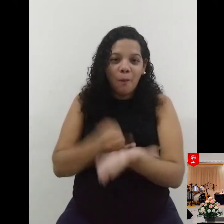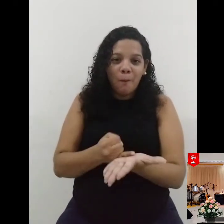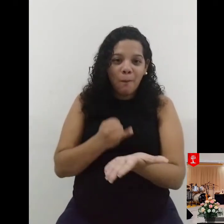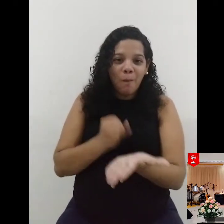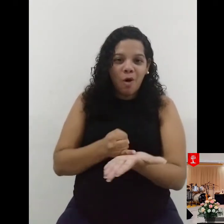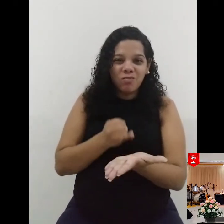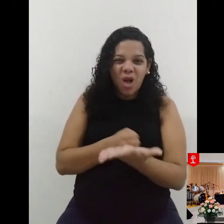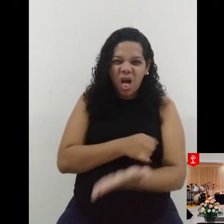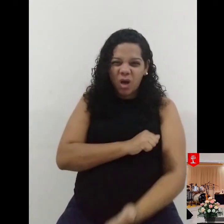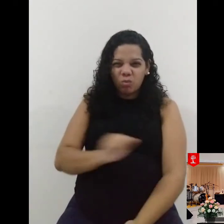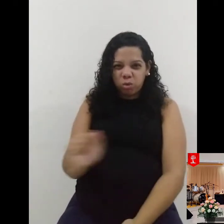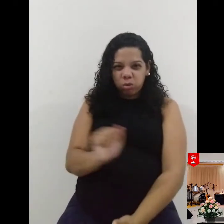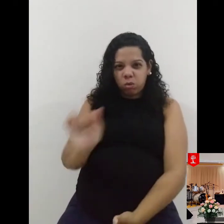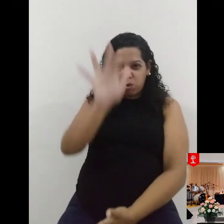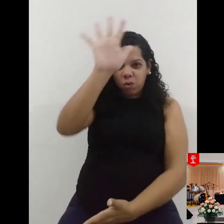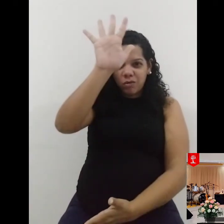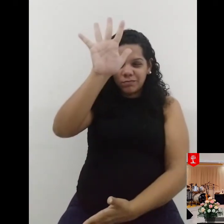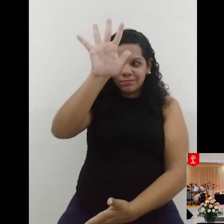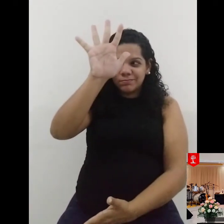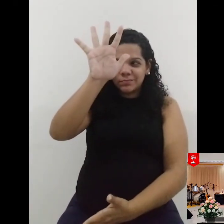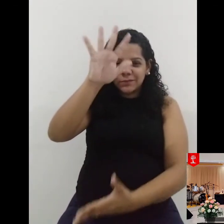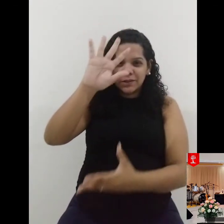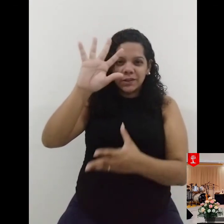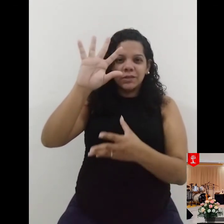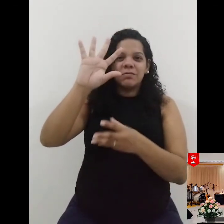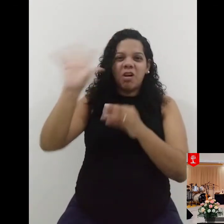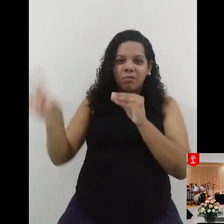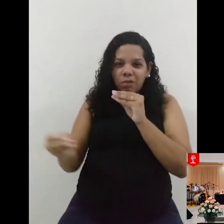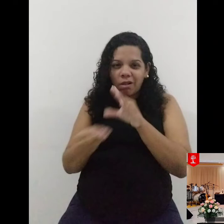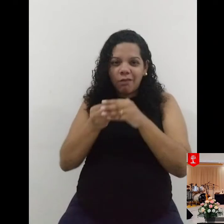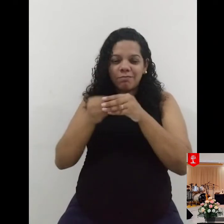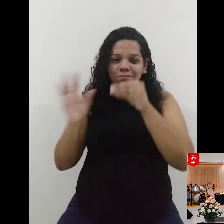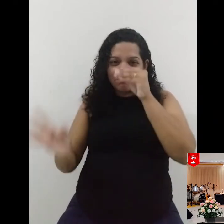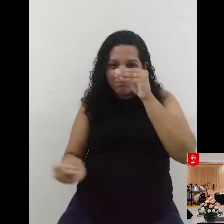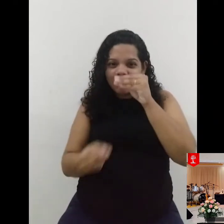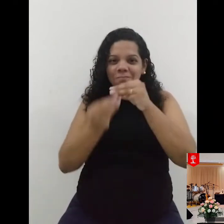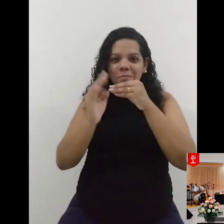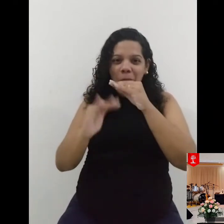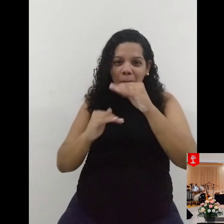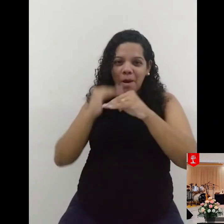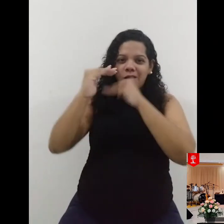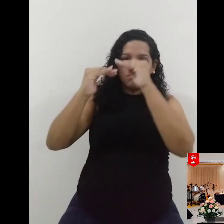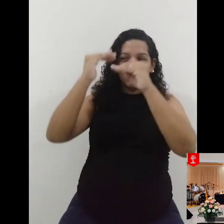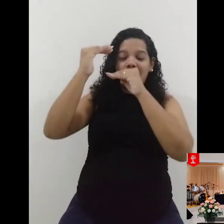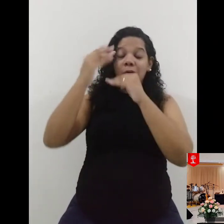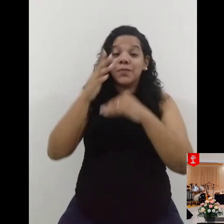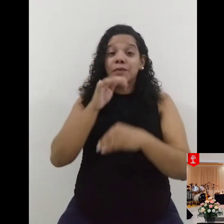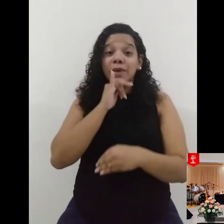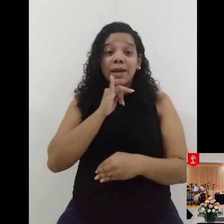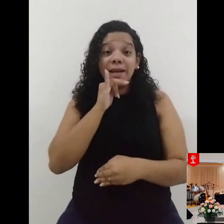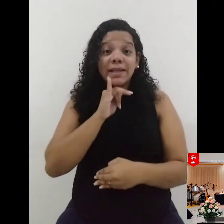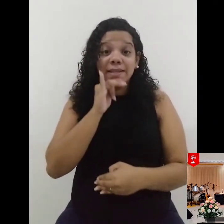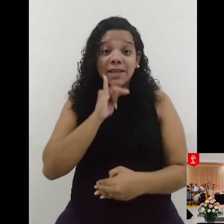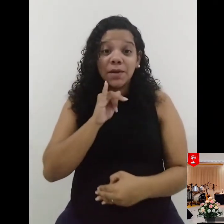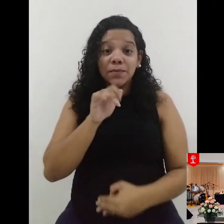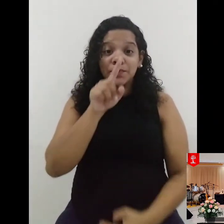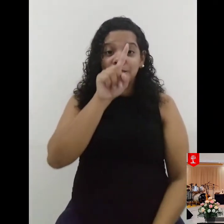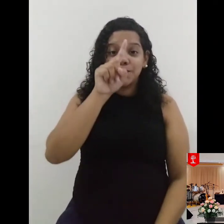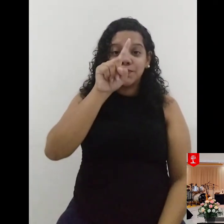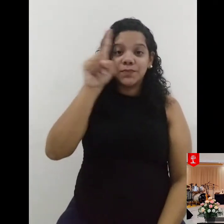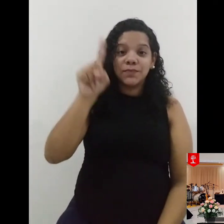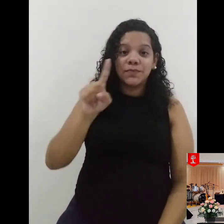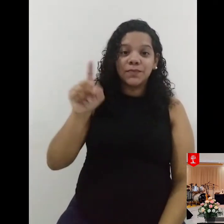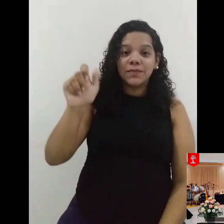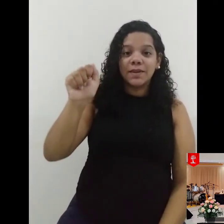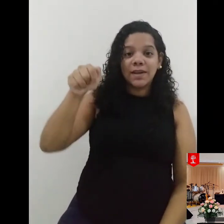tal. E aí ele revela realmente a sua postura desonesta. Então, muitos casos,